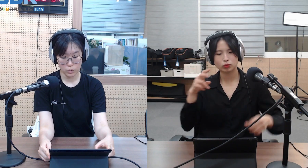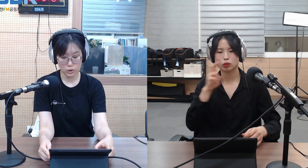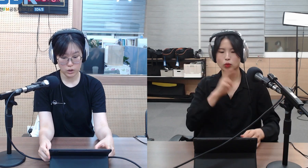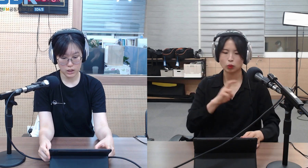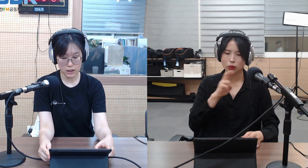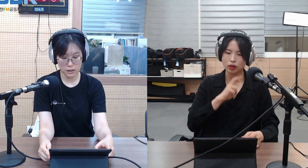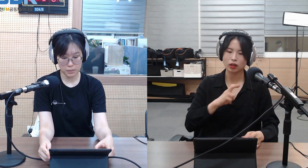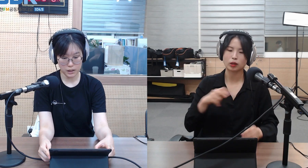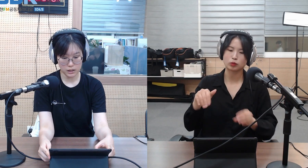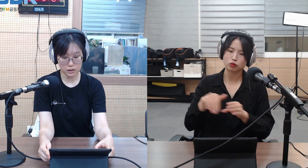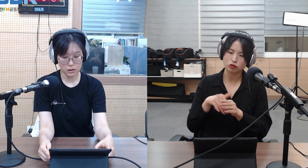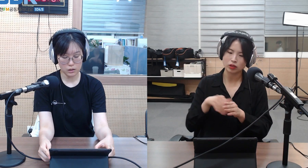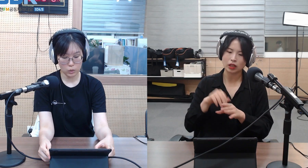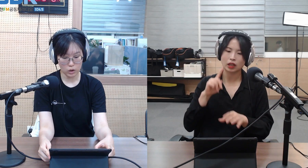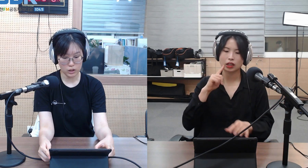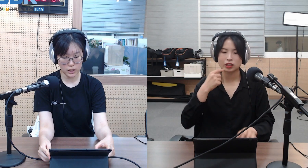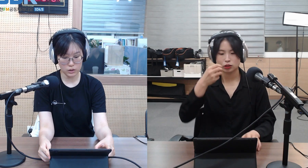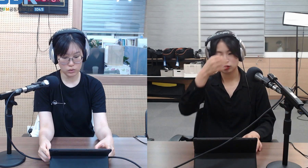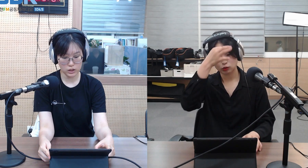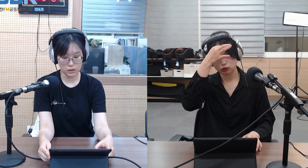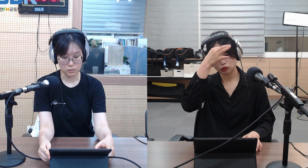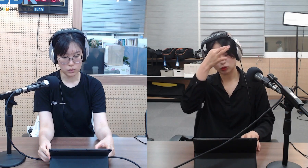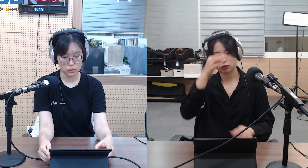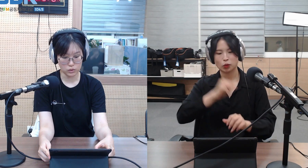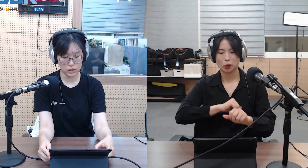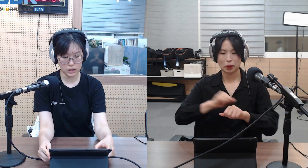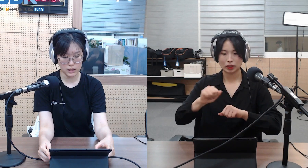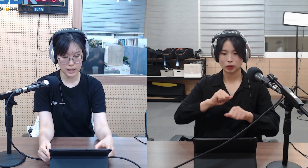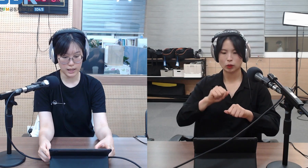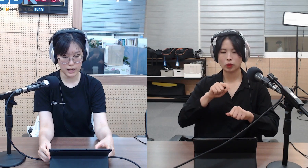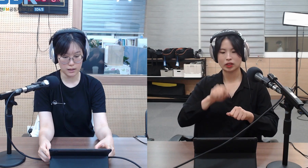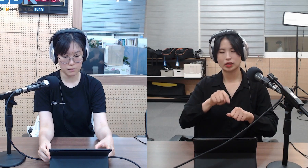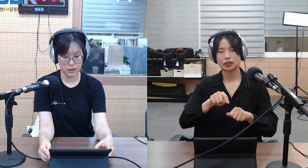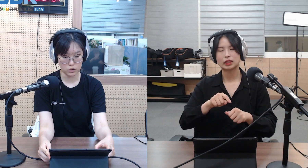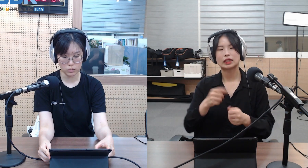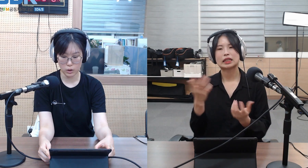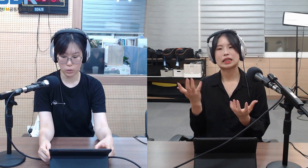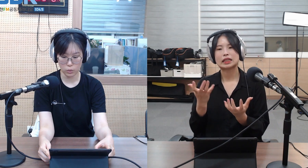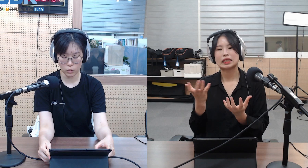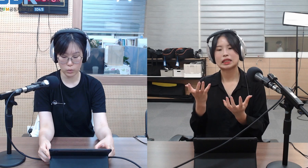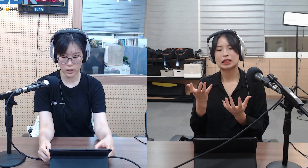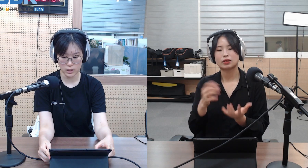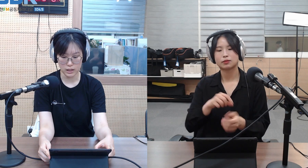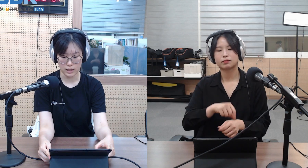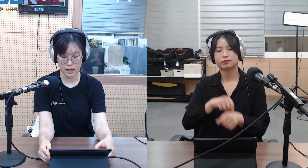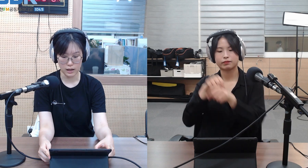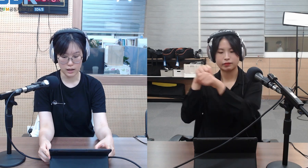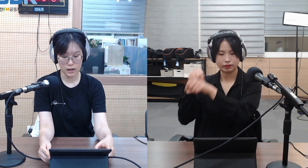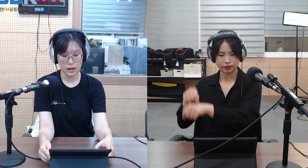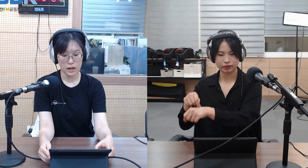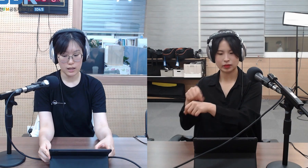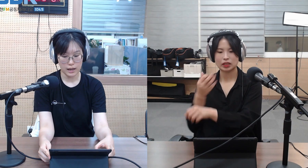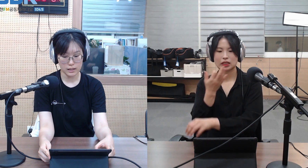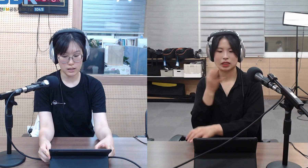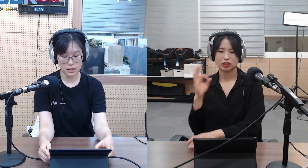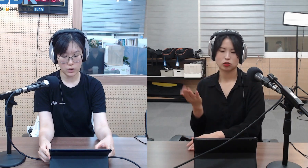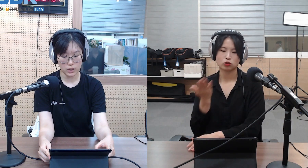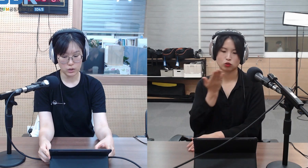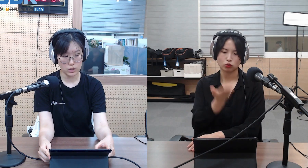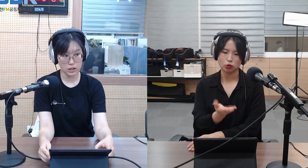보수를 지급하는 권리중심 중증장애인 맞춤형 공공일자리가 다른 지역에서는